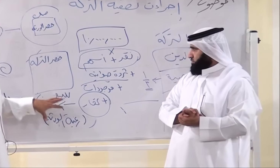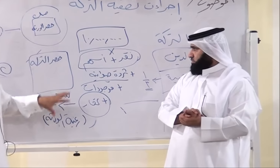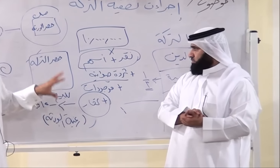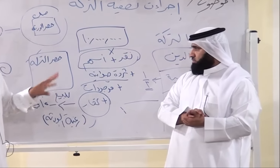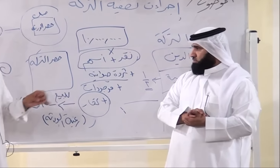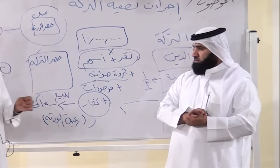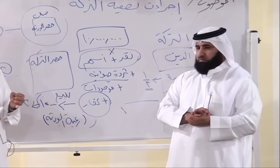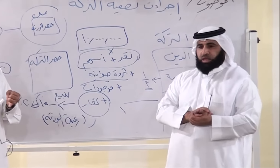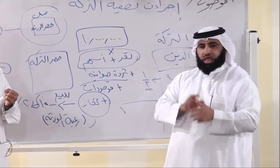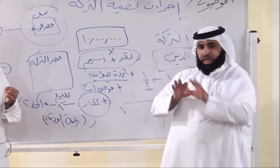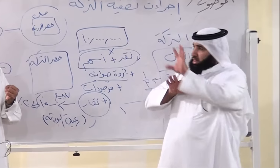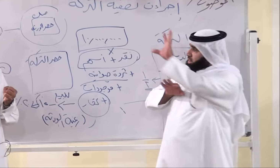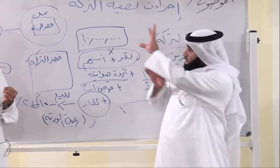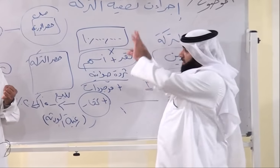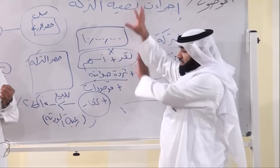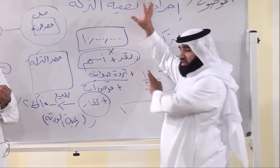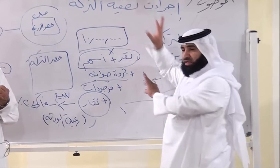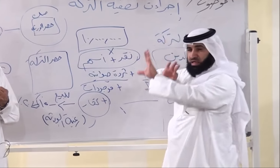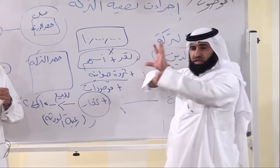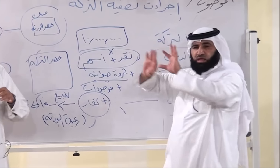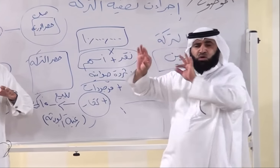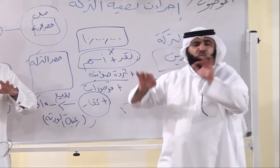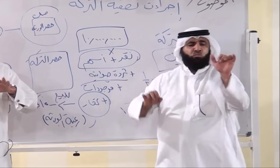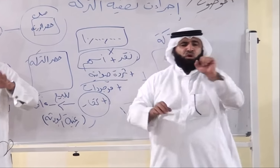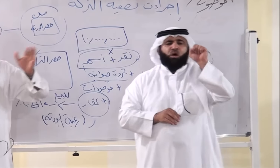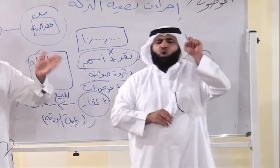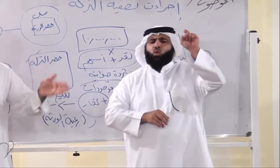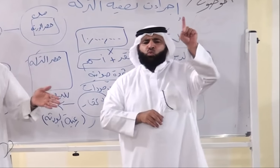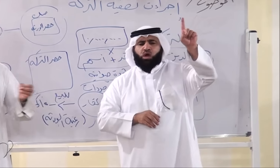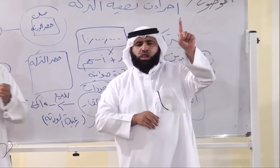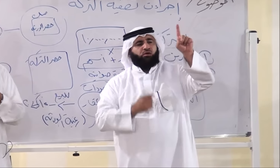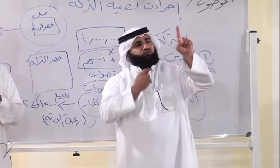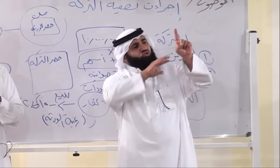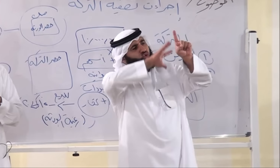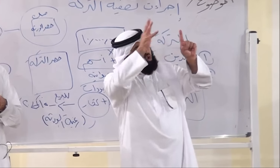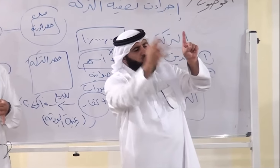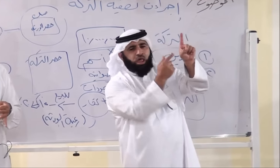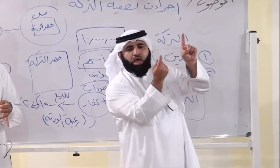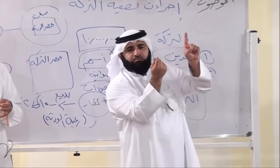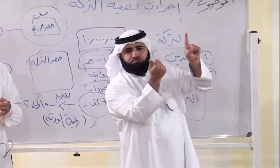فالخيارات هذه كلها تعتمد على المعي الأولى حجم التركة،